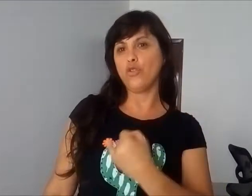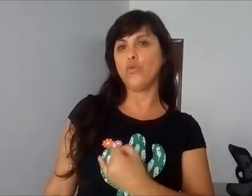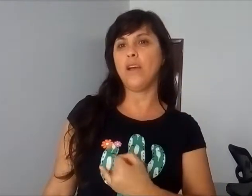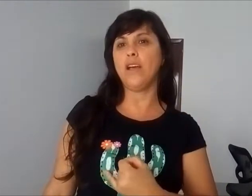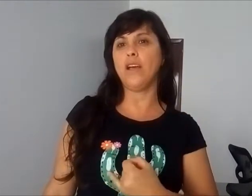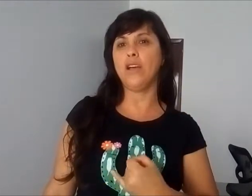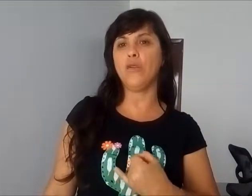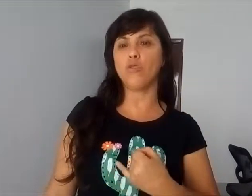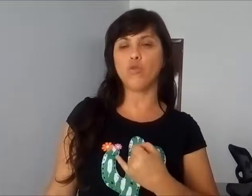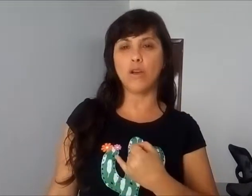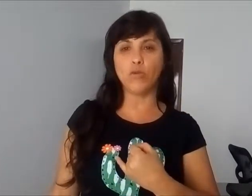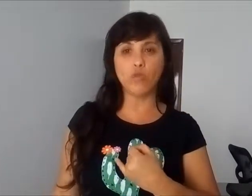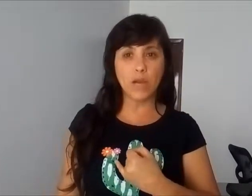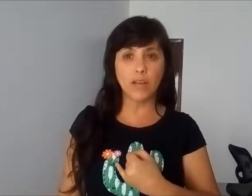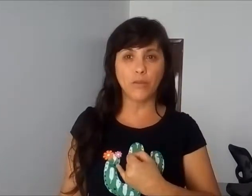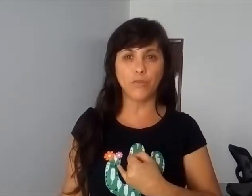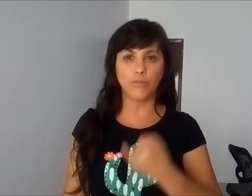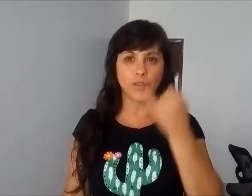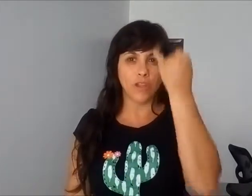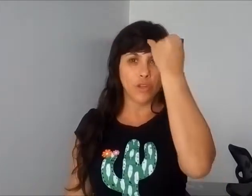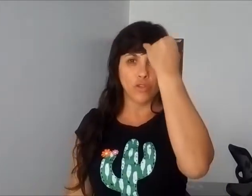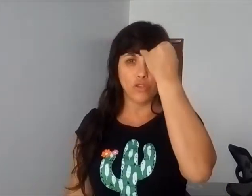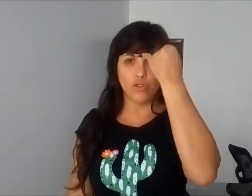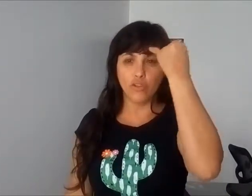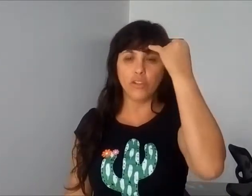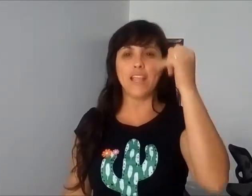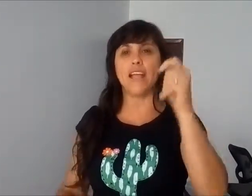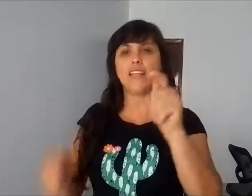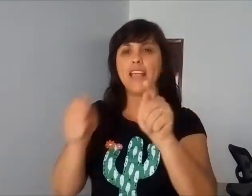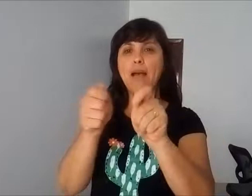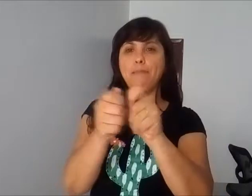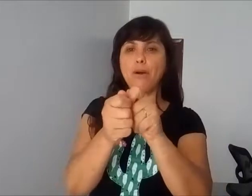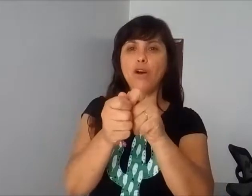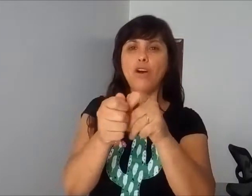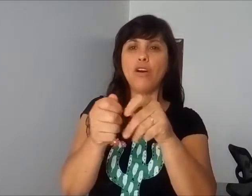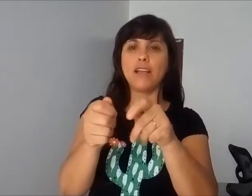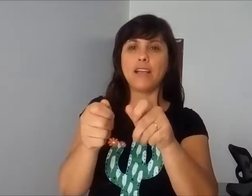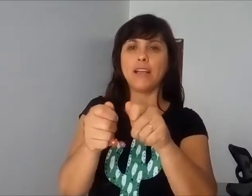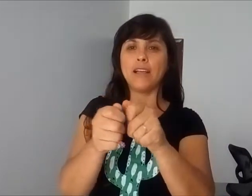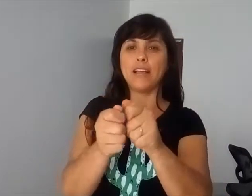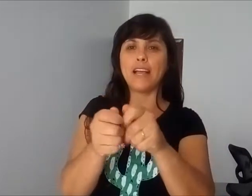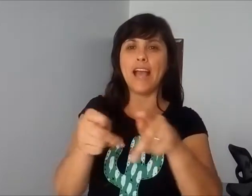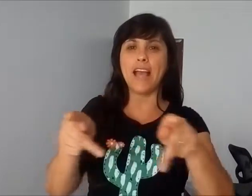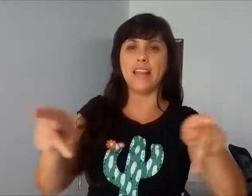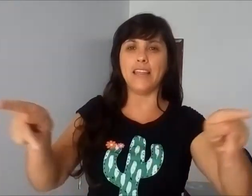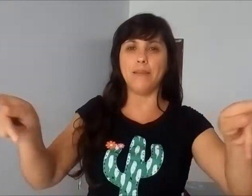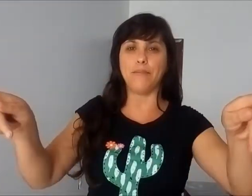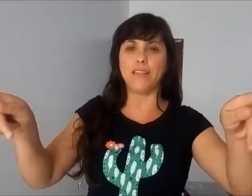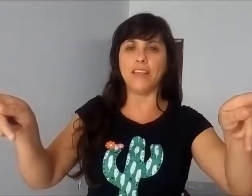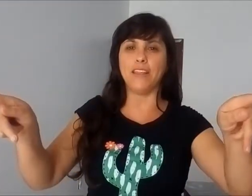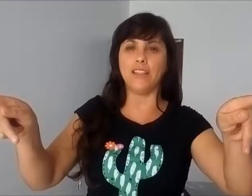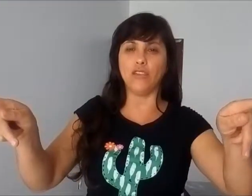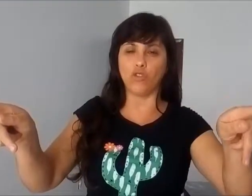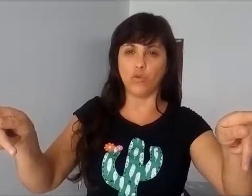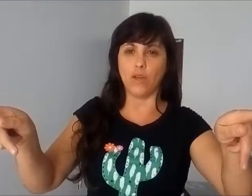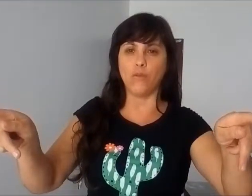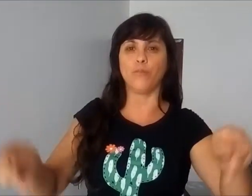joão joão joão jo davi antonio calle psi lixão